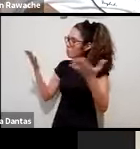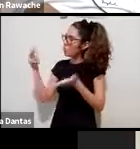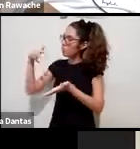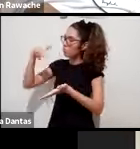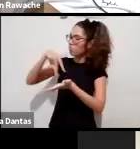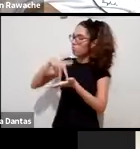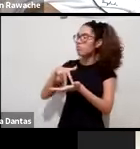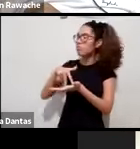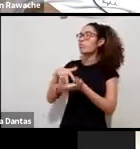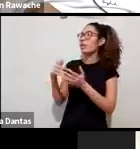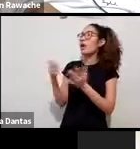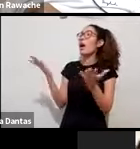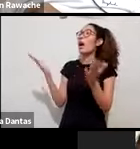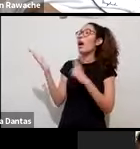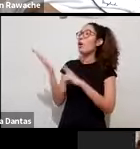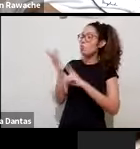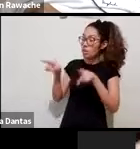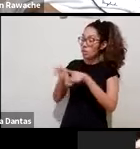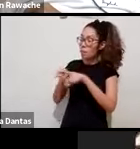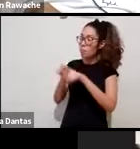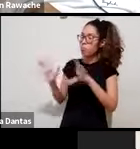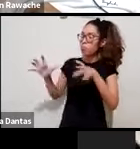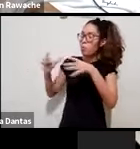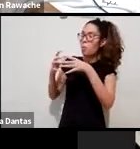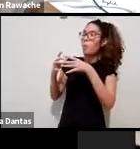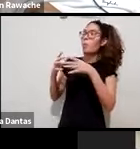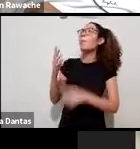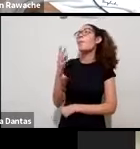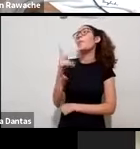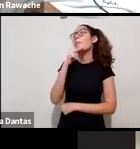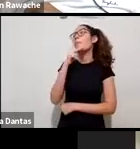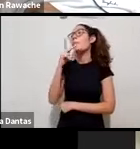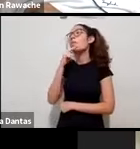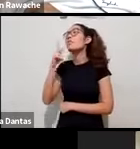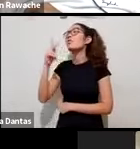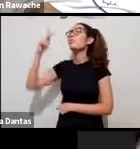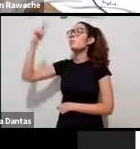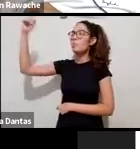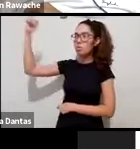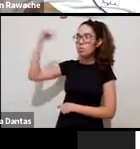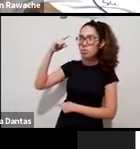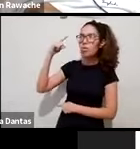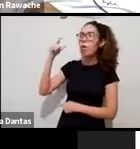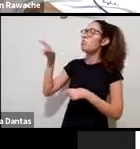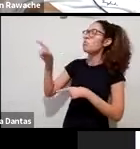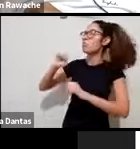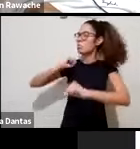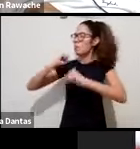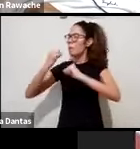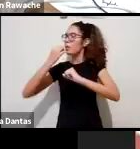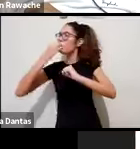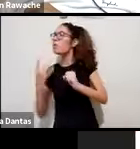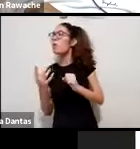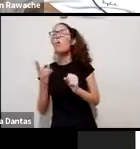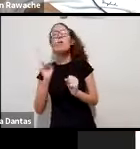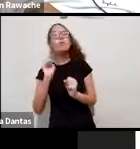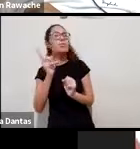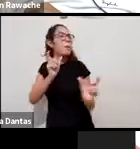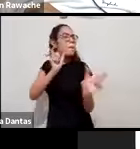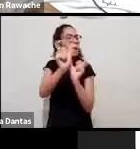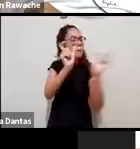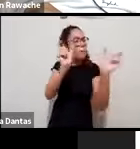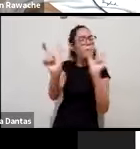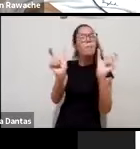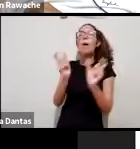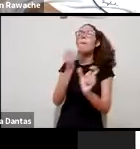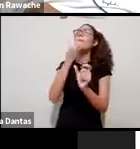pessoal, pela contribuição histórica que ela dá, que ela aporta, pelas provocações que ela faz, né, pela capacidade de agregação e, sobretudo, sempre